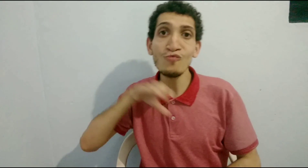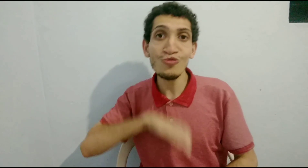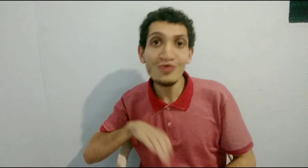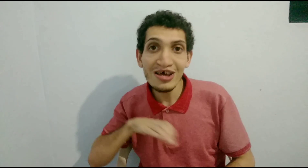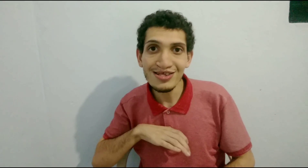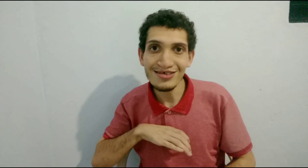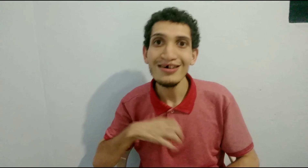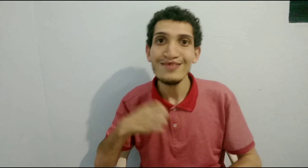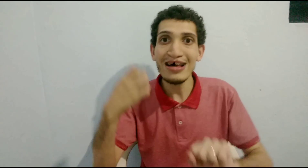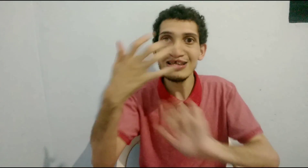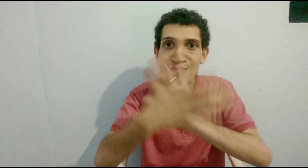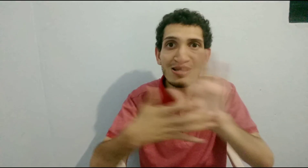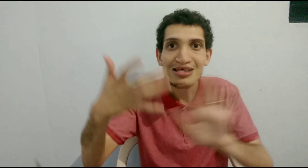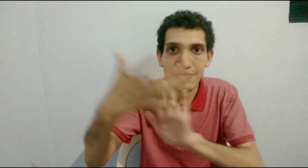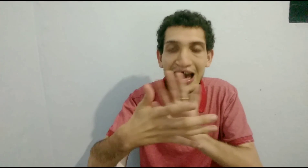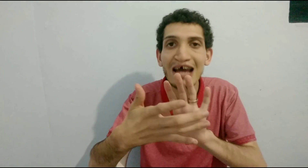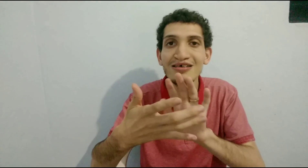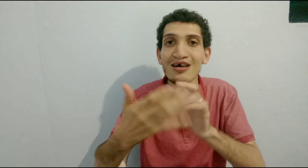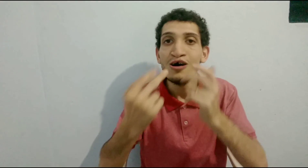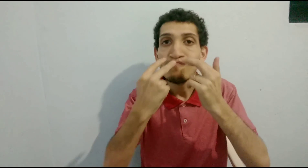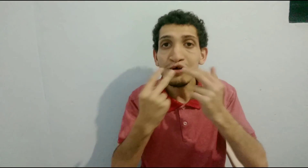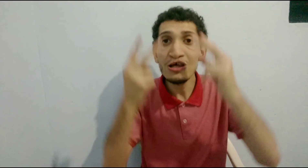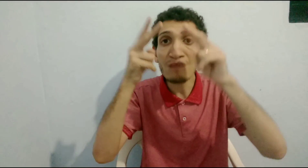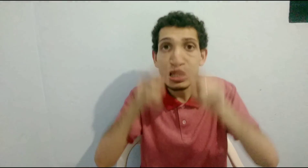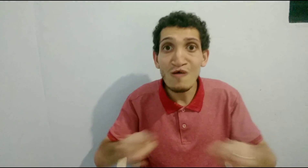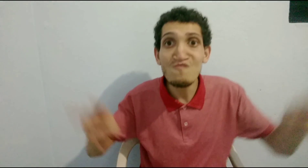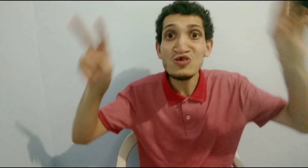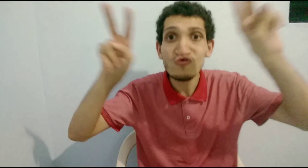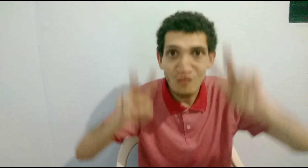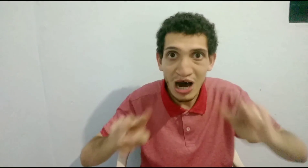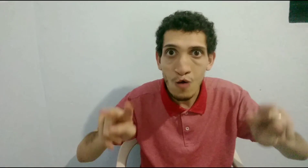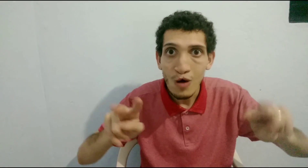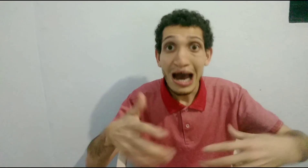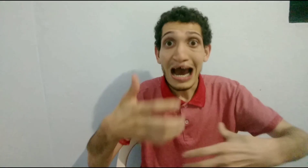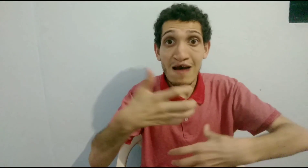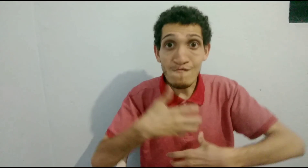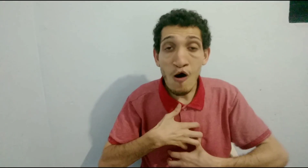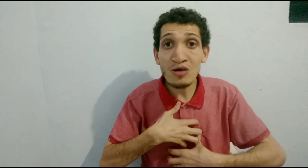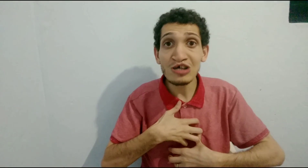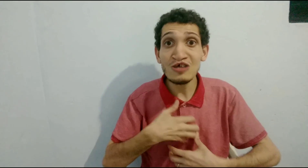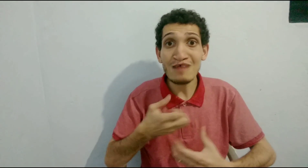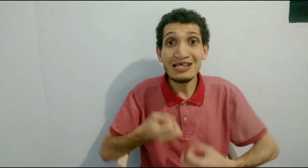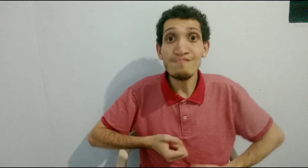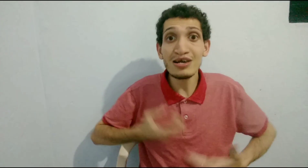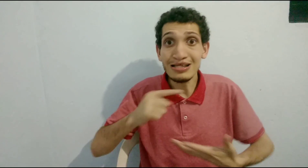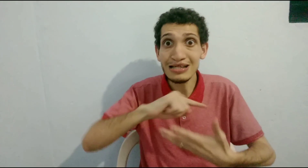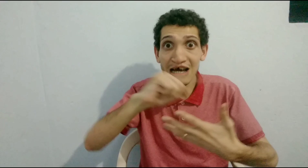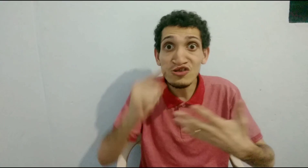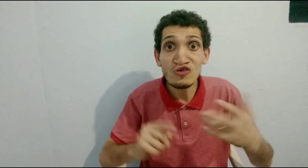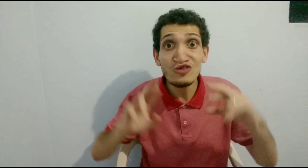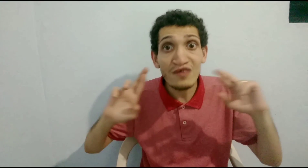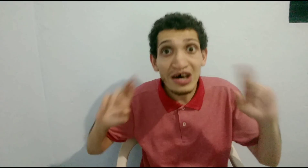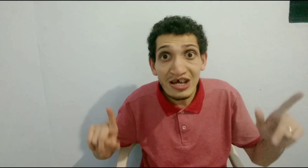português. Em linhas de sinais, por ser uma língua visual, a forma que a gente vai expressar isso é diferente.